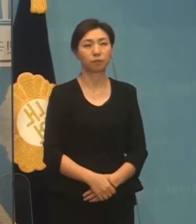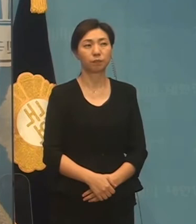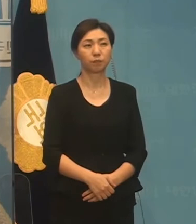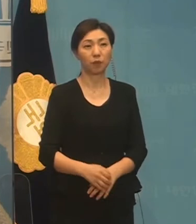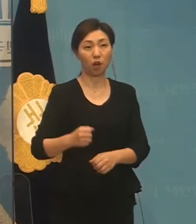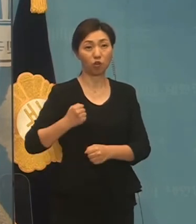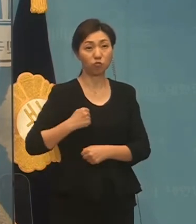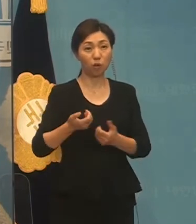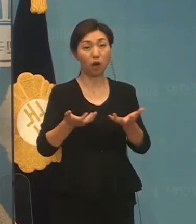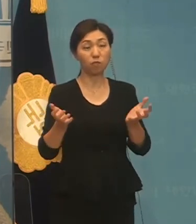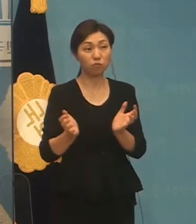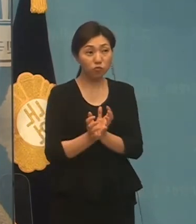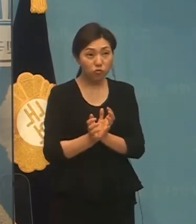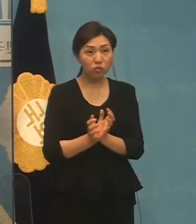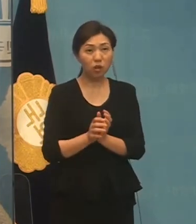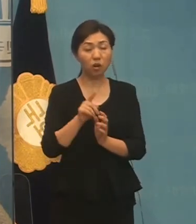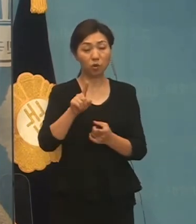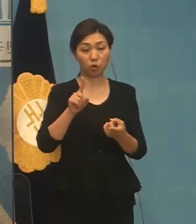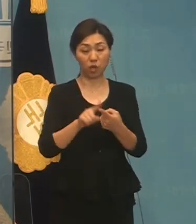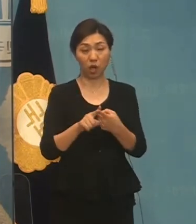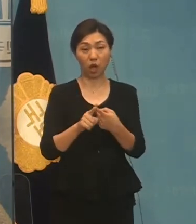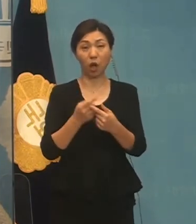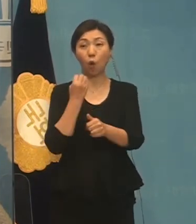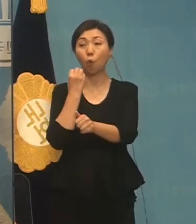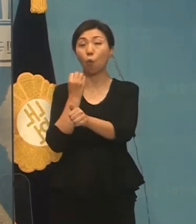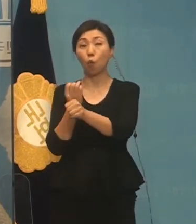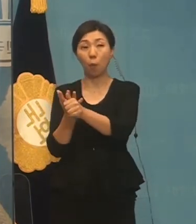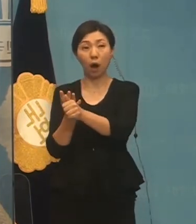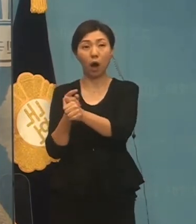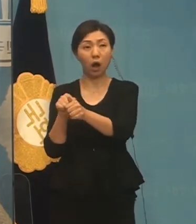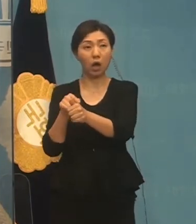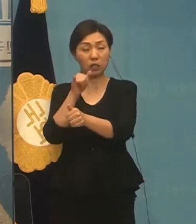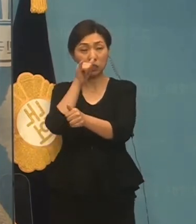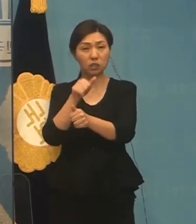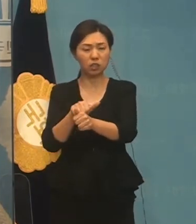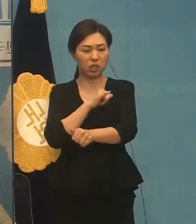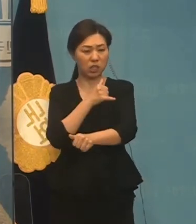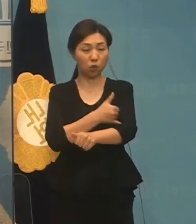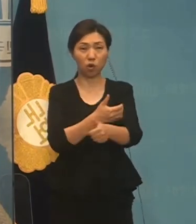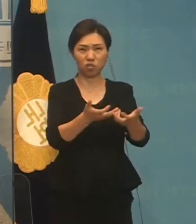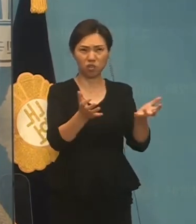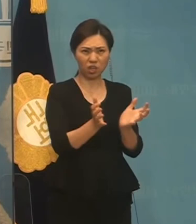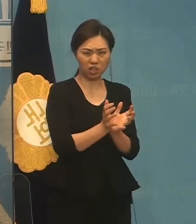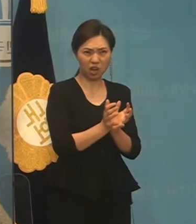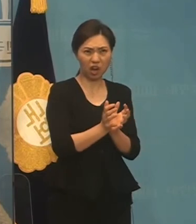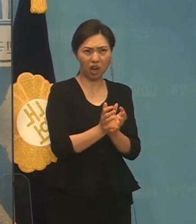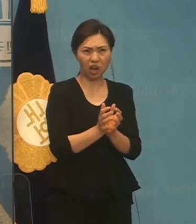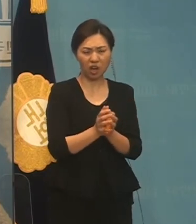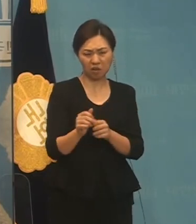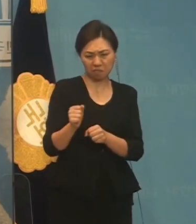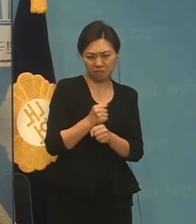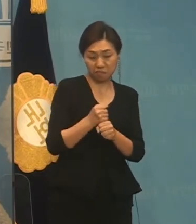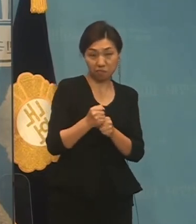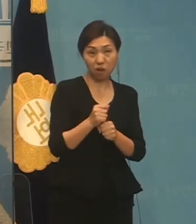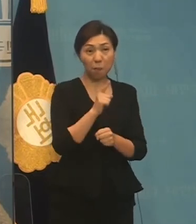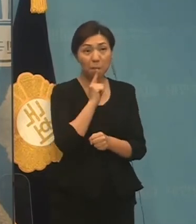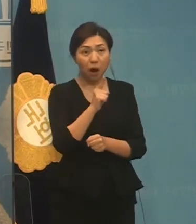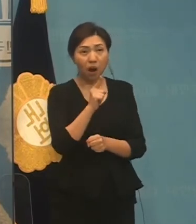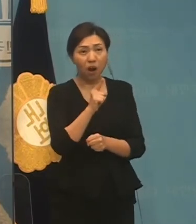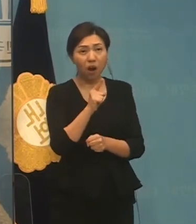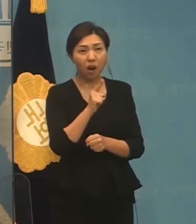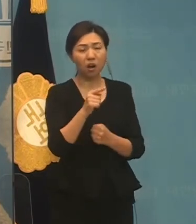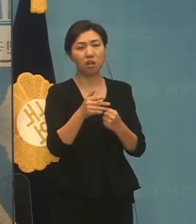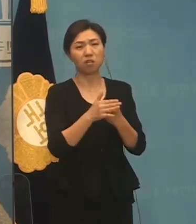그런데 국방부는 해당 사실을 고발한 인권단체가 음해성 주장을 하고 있다며 법적